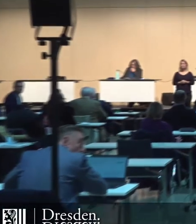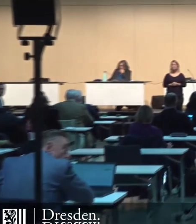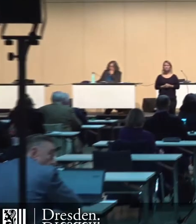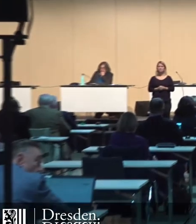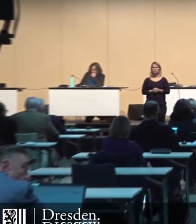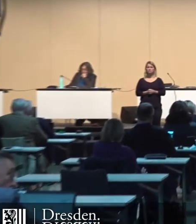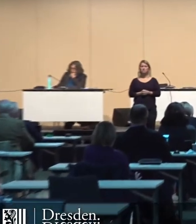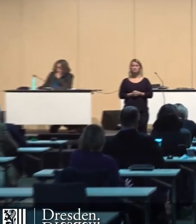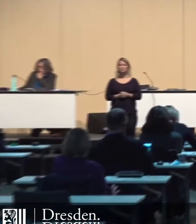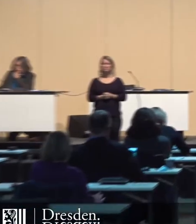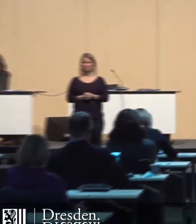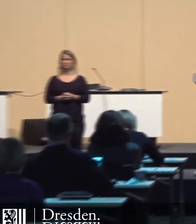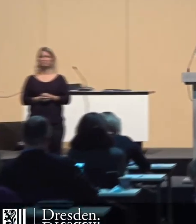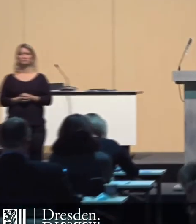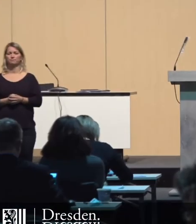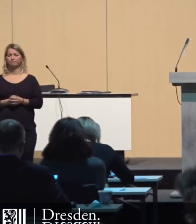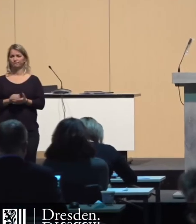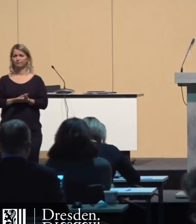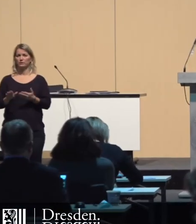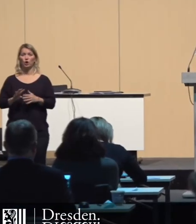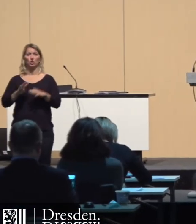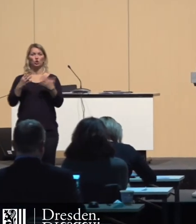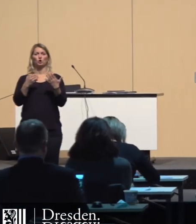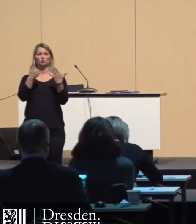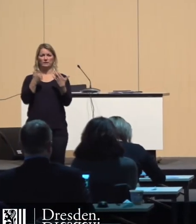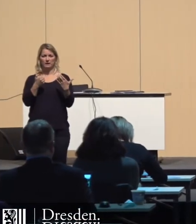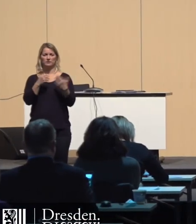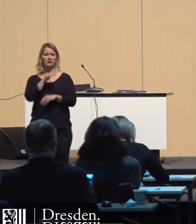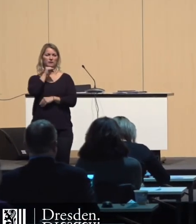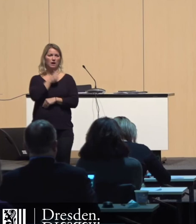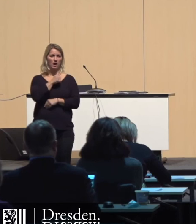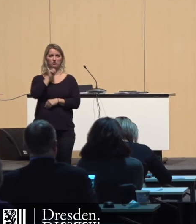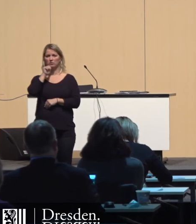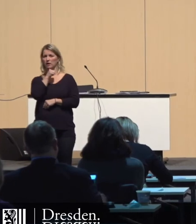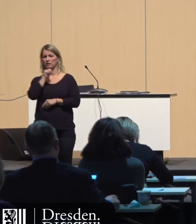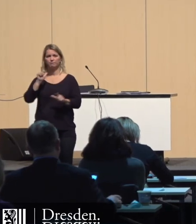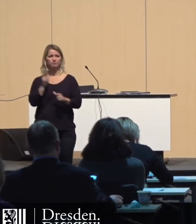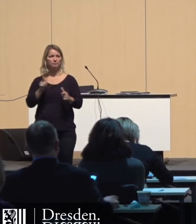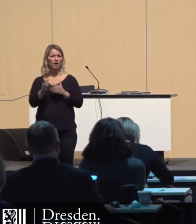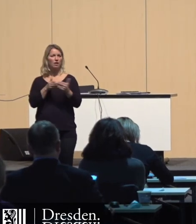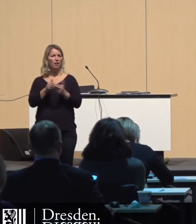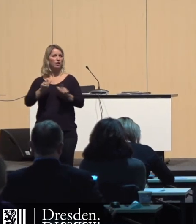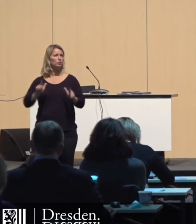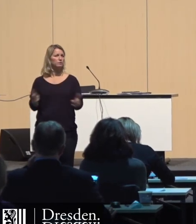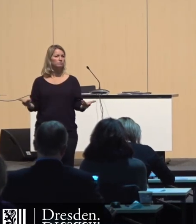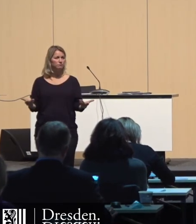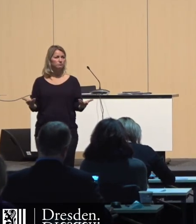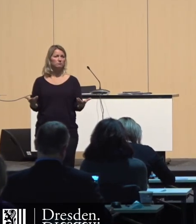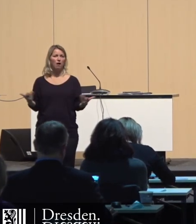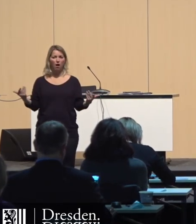Stimmenthaltungen. Das ist sensationell. Mit 69 Ja-Stimmen bei keiner Nein-Stimme und keiner Enthaltung wäre das